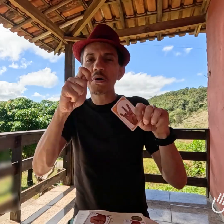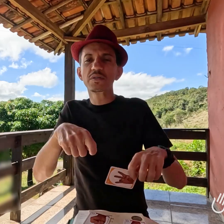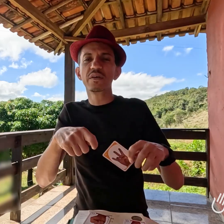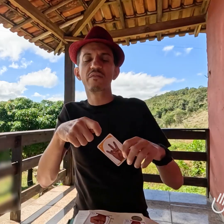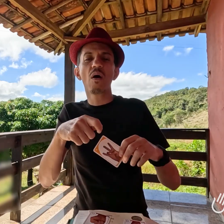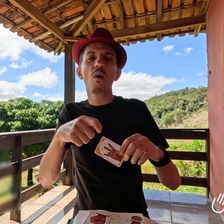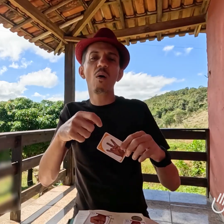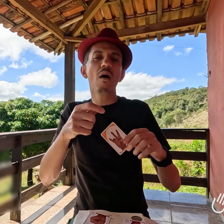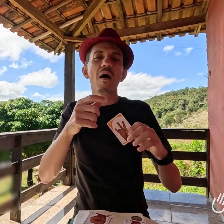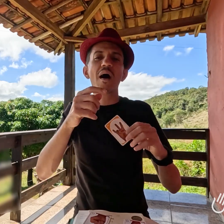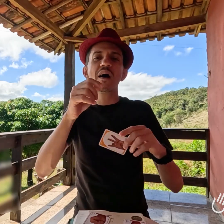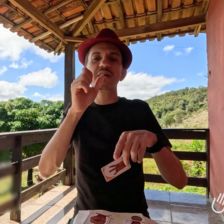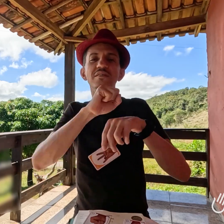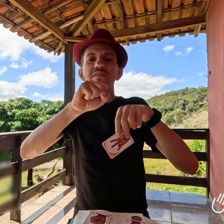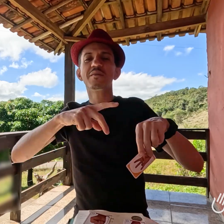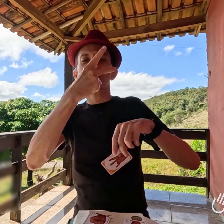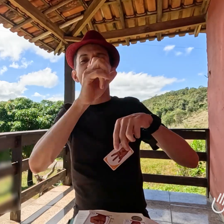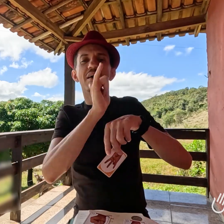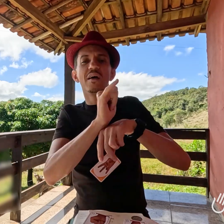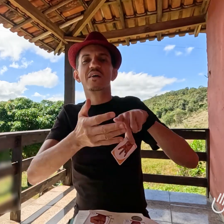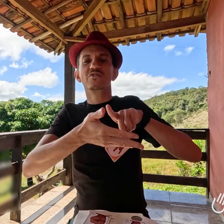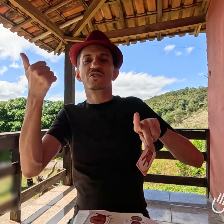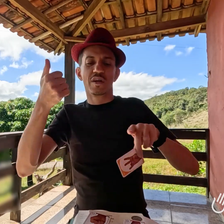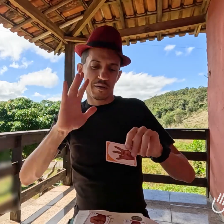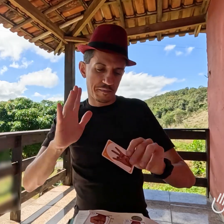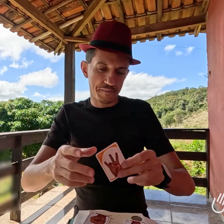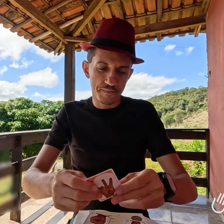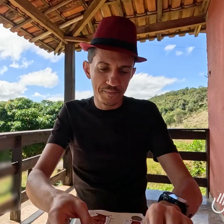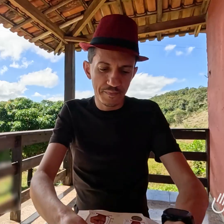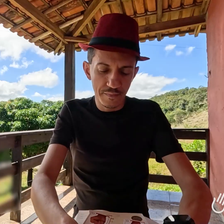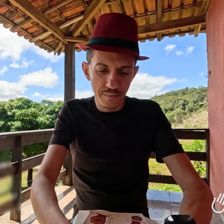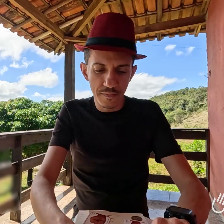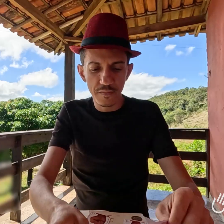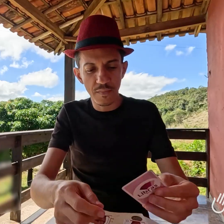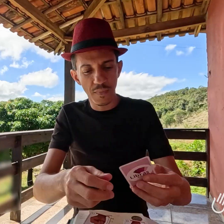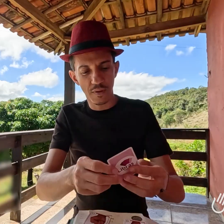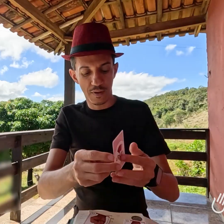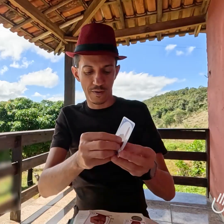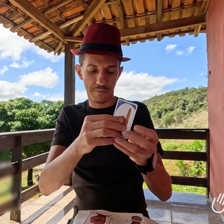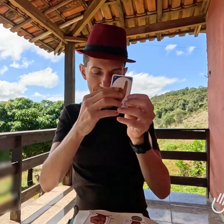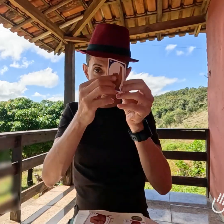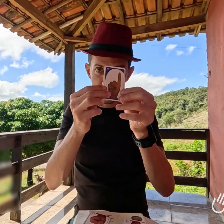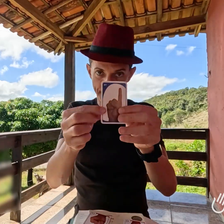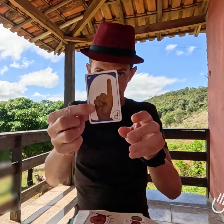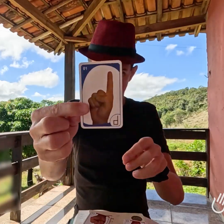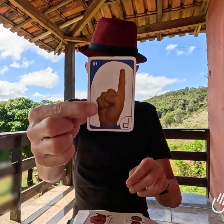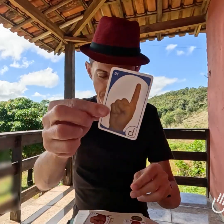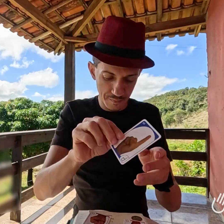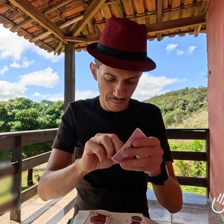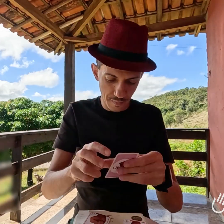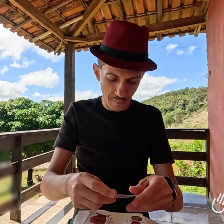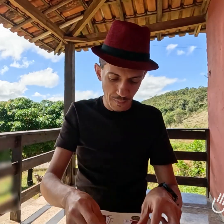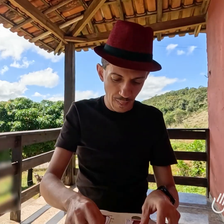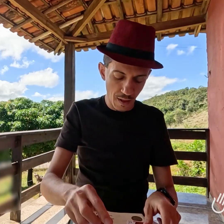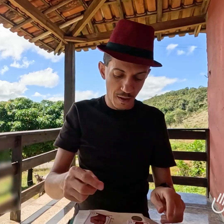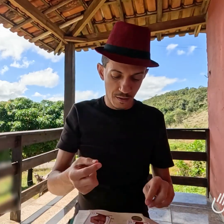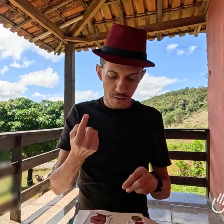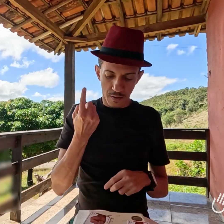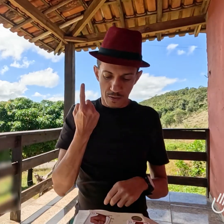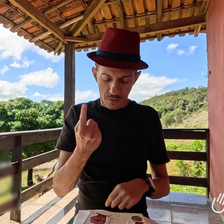se eventualmente eu publicar o vídeo no YouTube ou redes sociais usando e falando essas palavras aqui, oralmente, talvez o vídeo seja penalizado